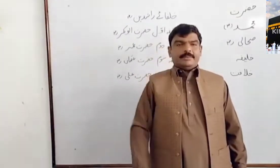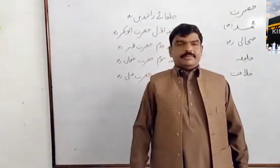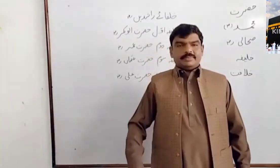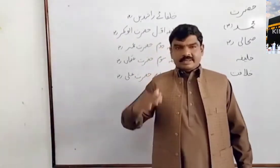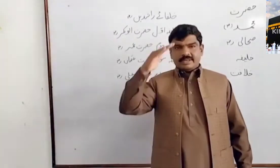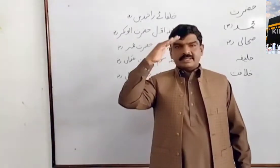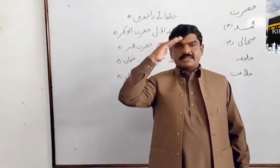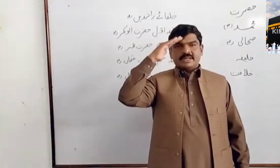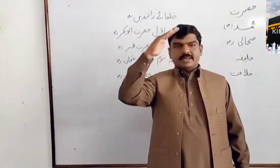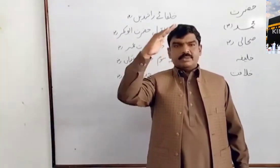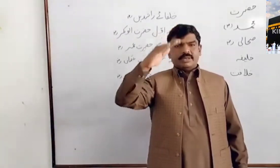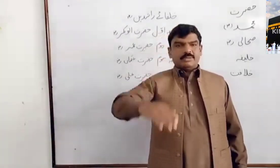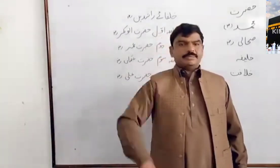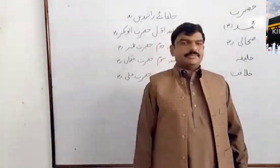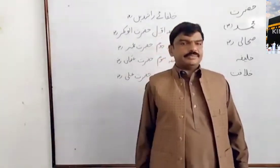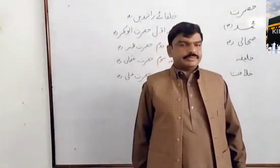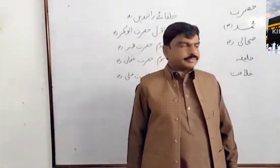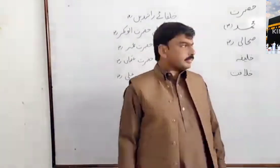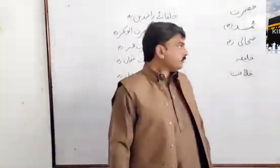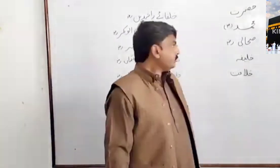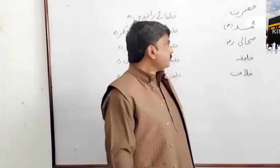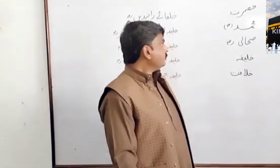बिस्मिल्लाहिर्रहमानिर्रहीम। अस्सलामु अलैकुम।